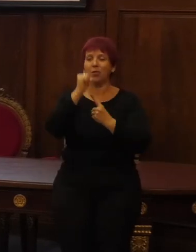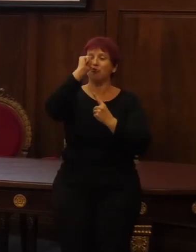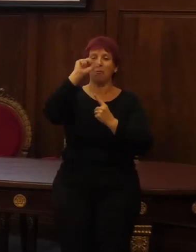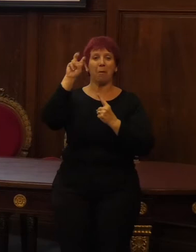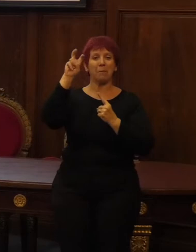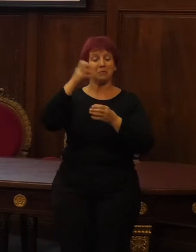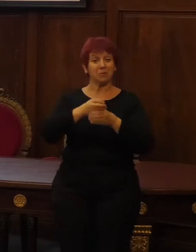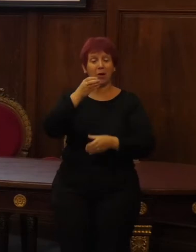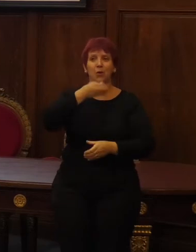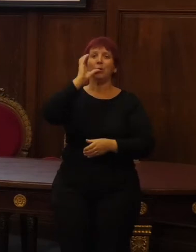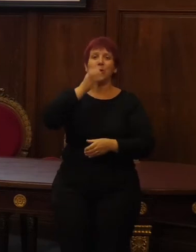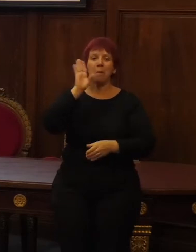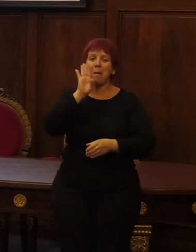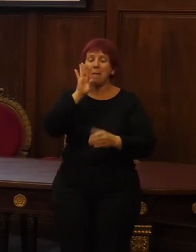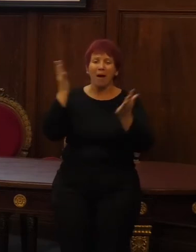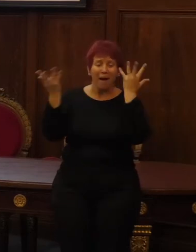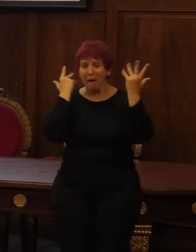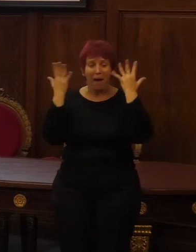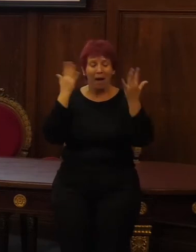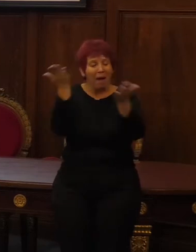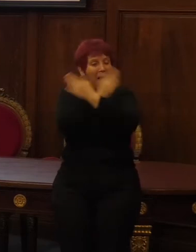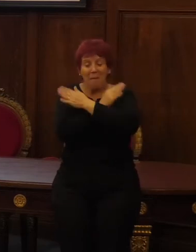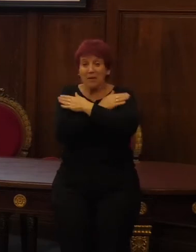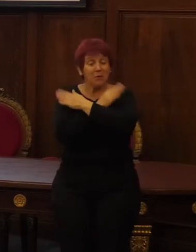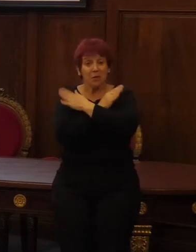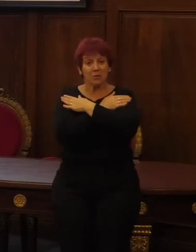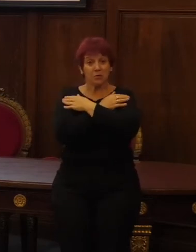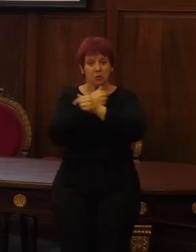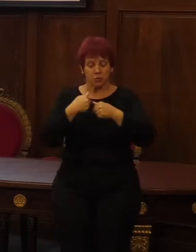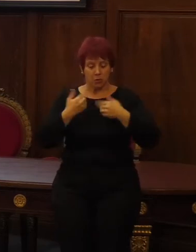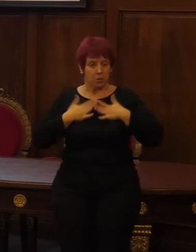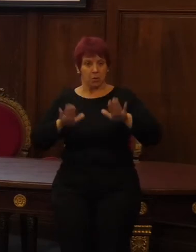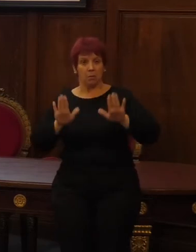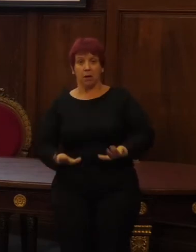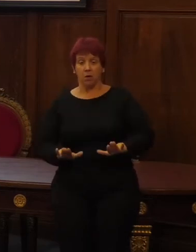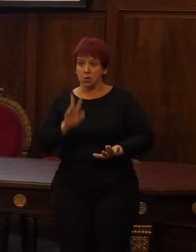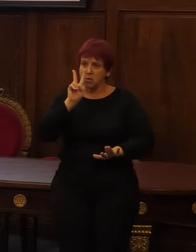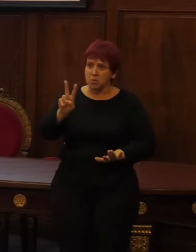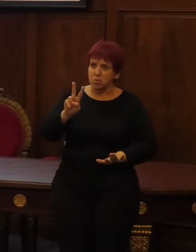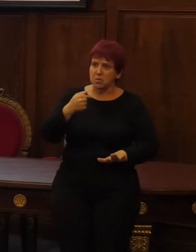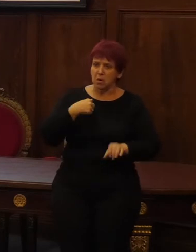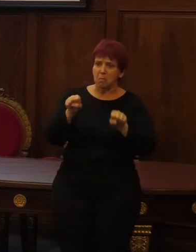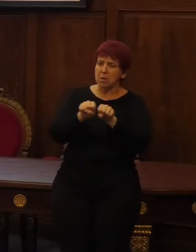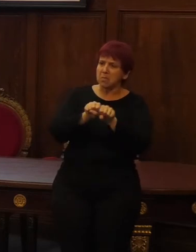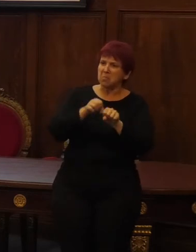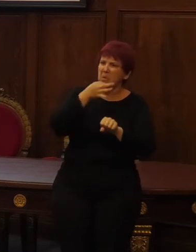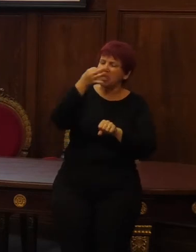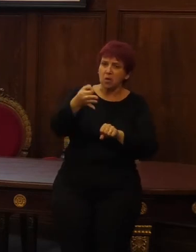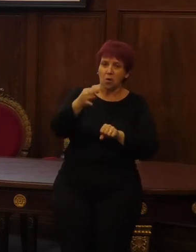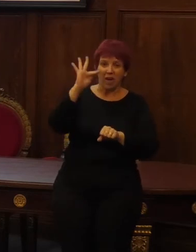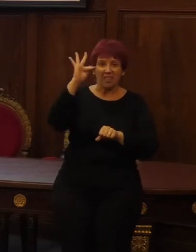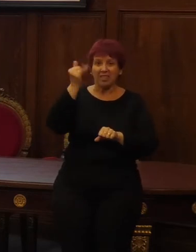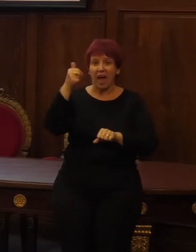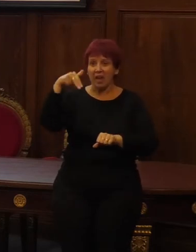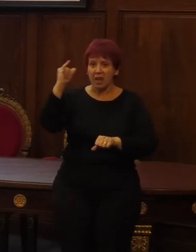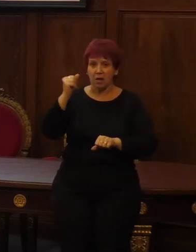spray. Mamá y Bren corrieron a saludarlo, a abrazarlo, yo me paralicé. Alguien de mis primos gritó,